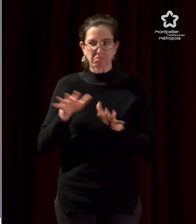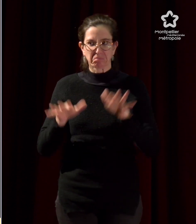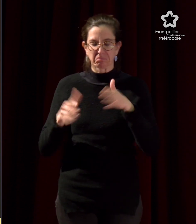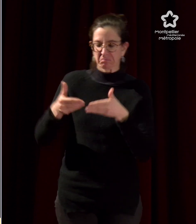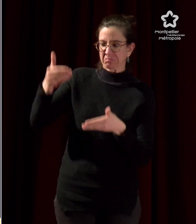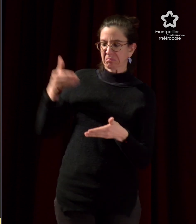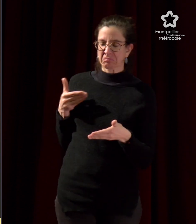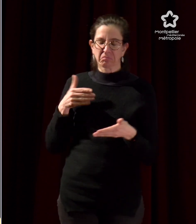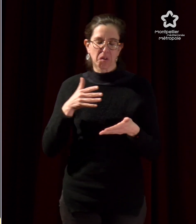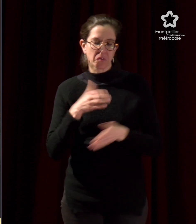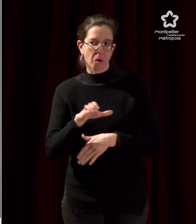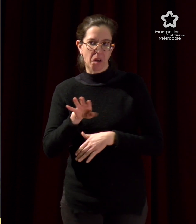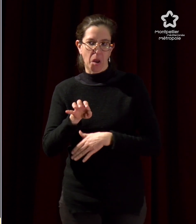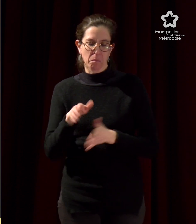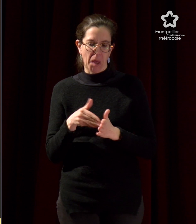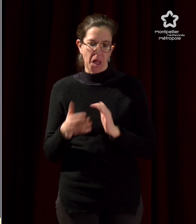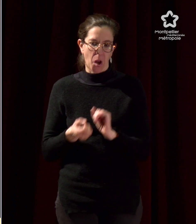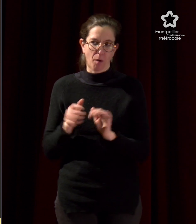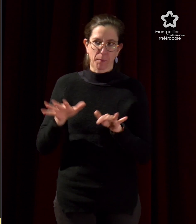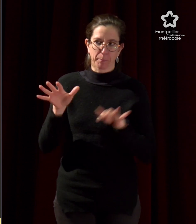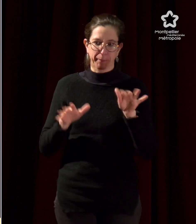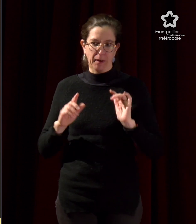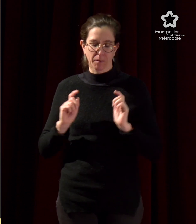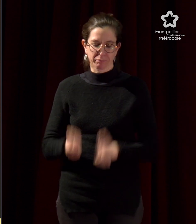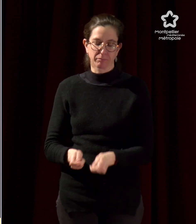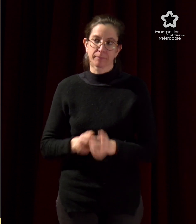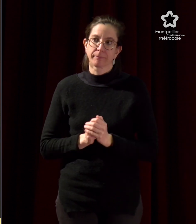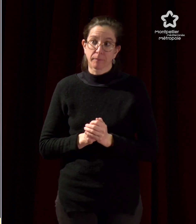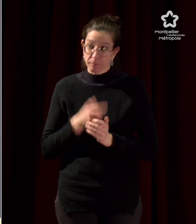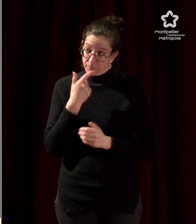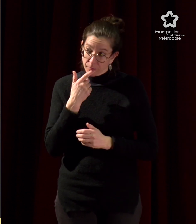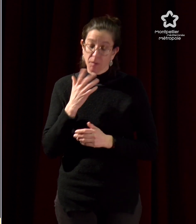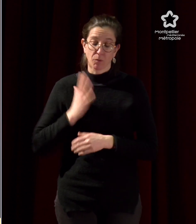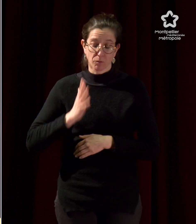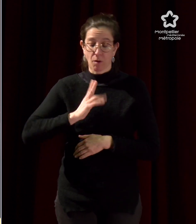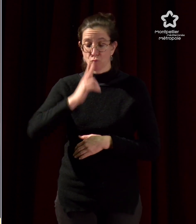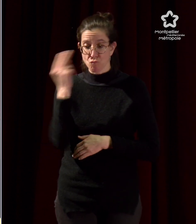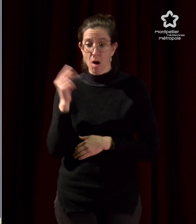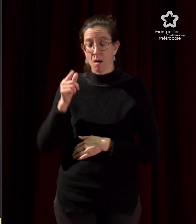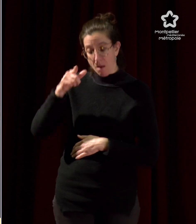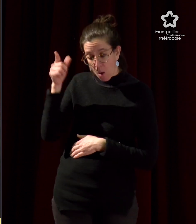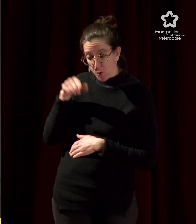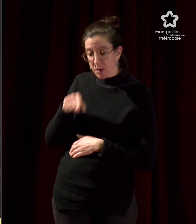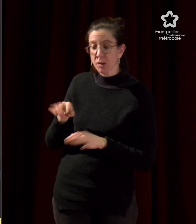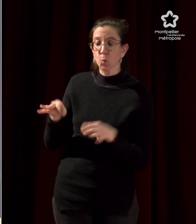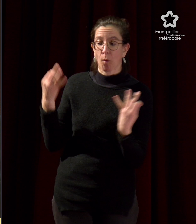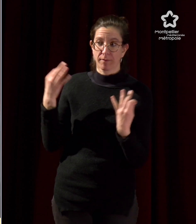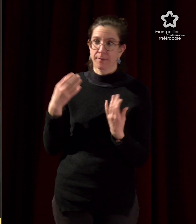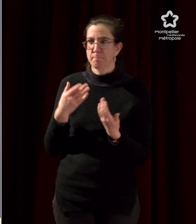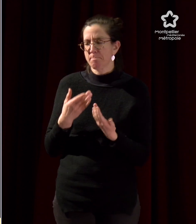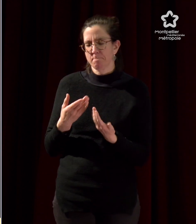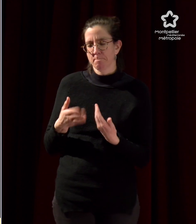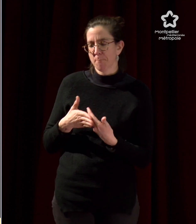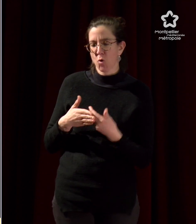Donc les trouvailles de ces anciens humains au Laos vont tout à fait dans ce sens-là. Il y a eu